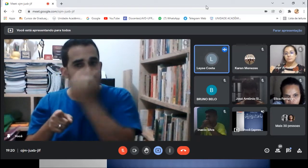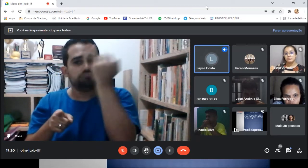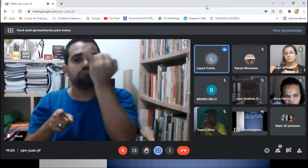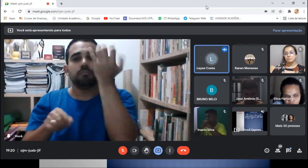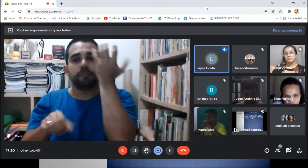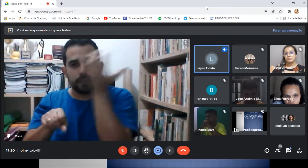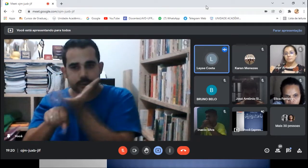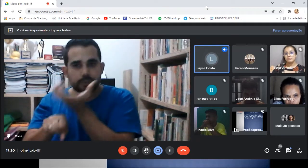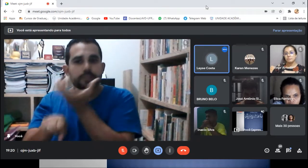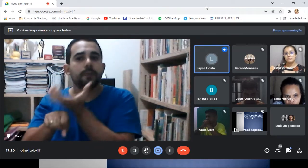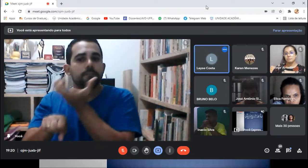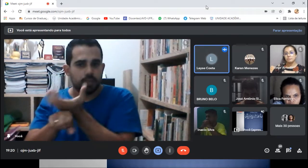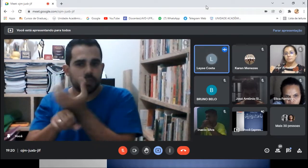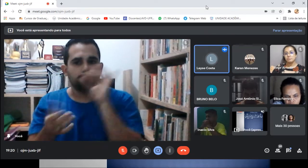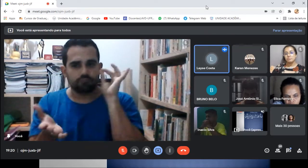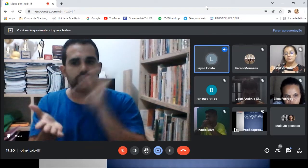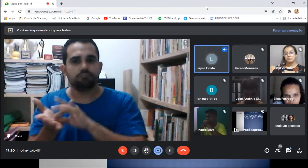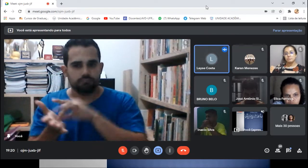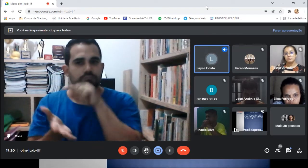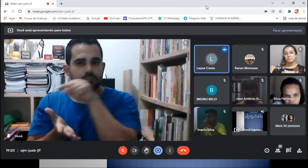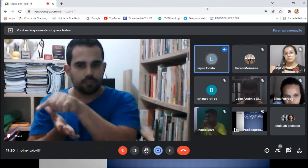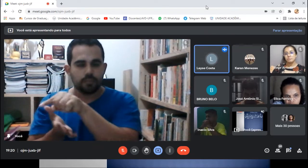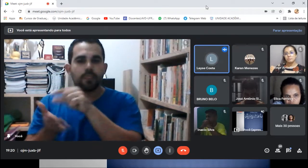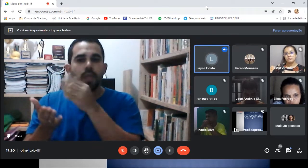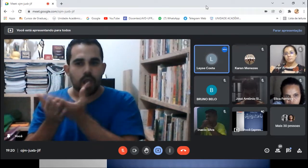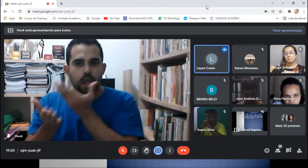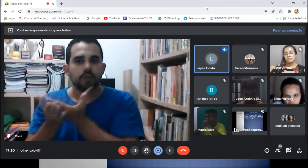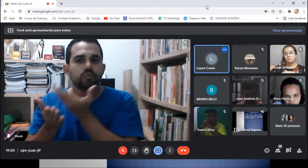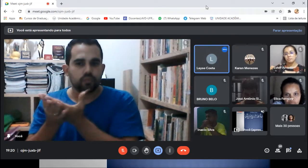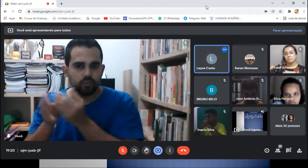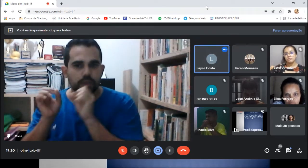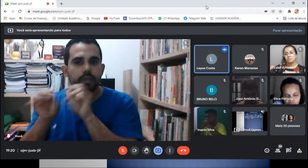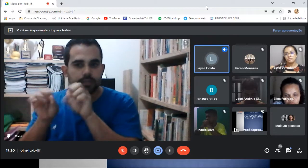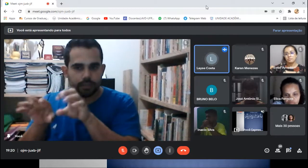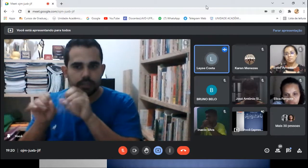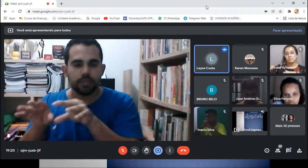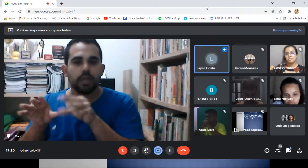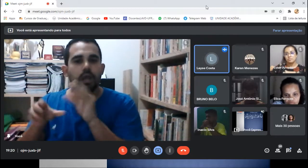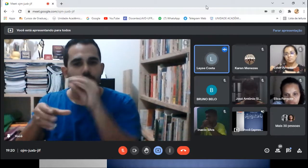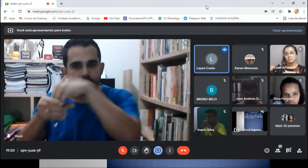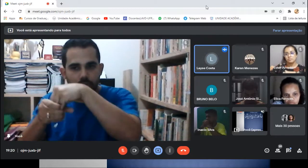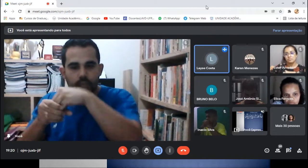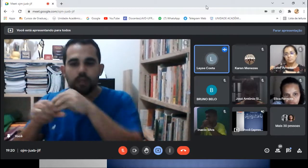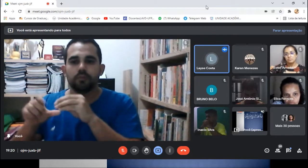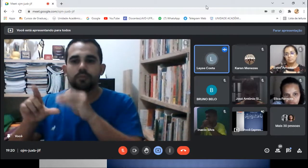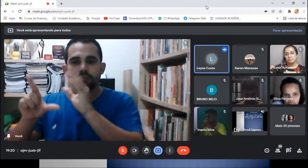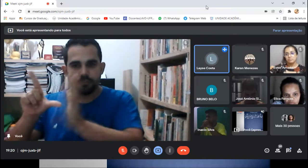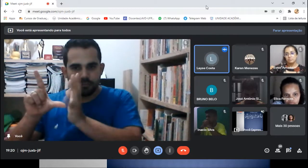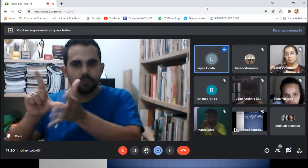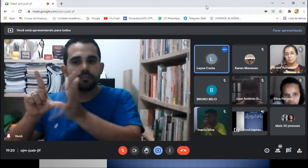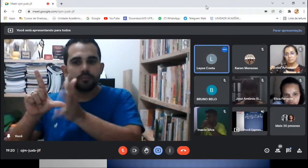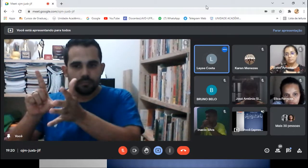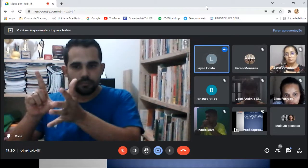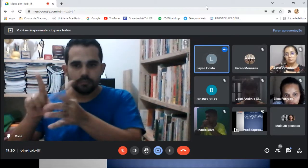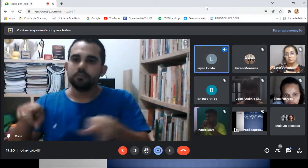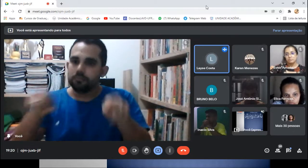A fonética. A fonética é um assunto muito importante, é uma disciplina realmente importante a ser estudada dentro